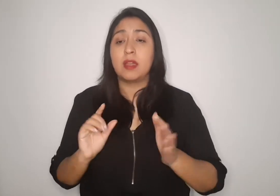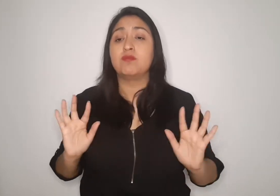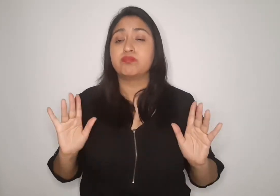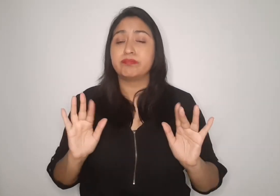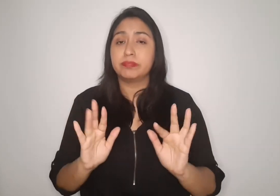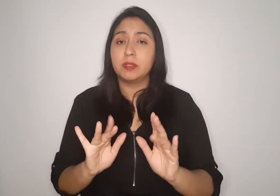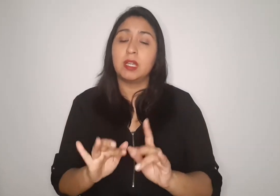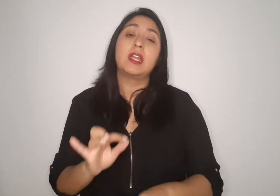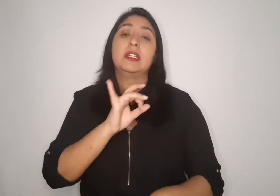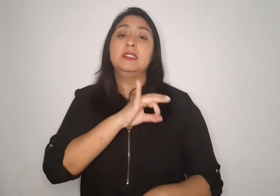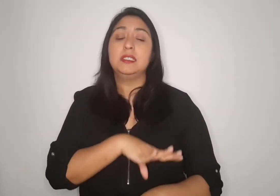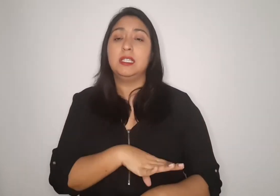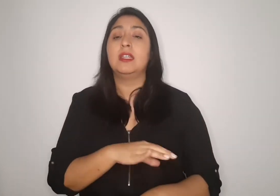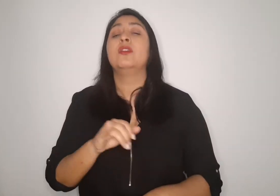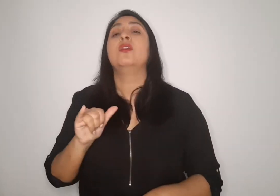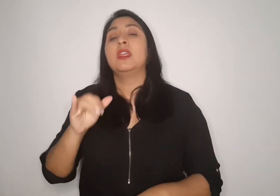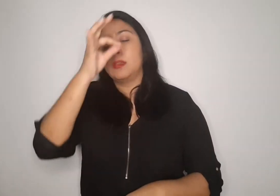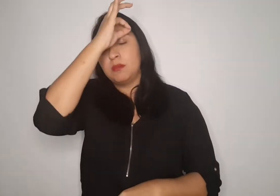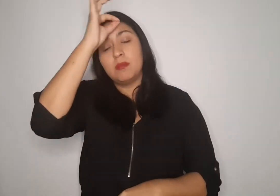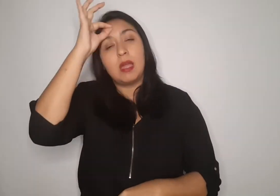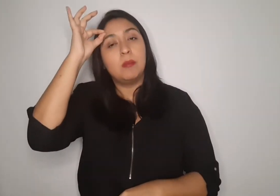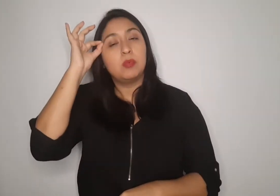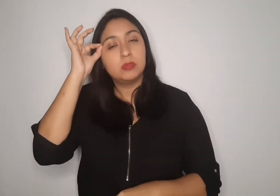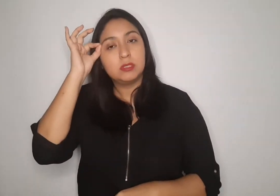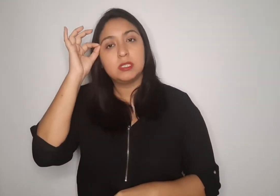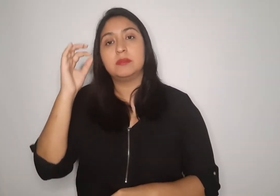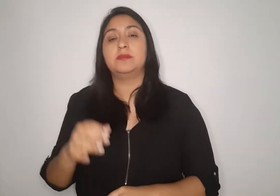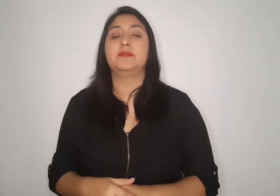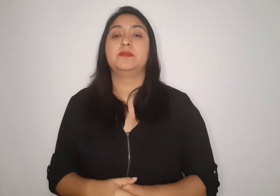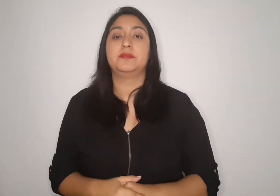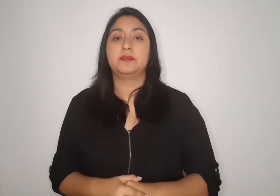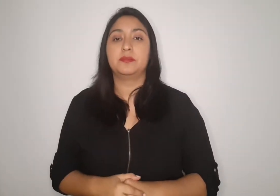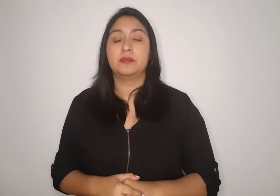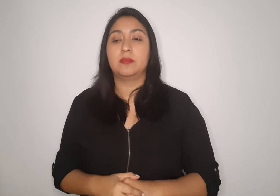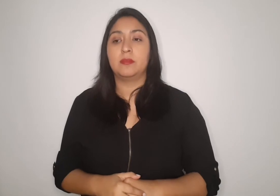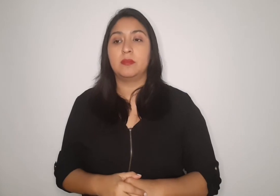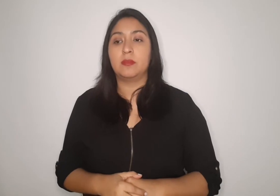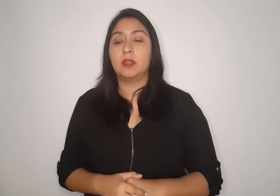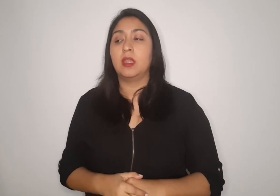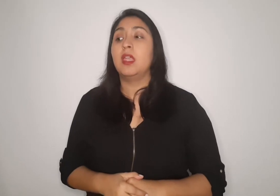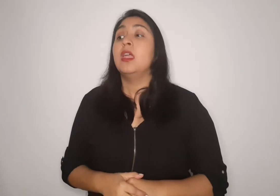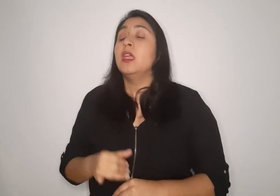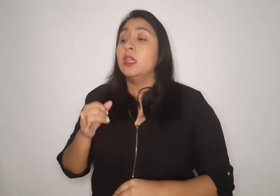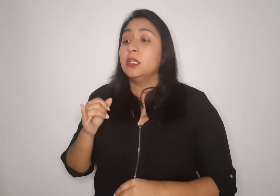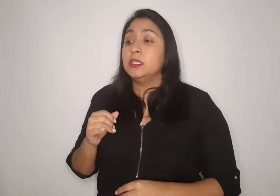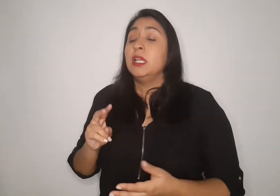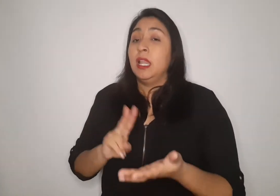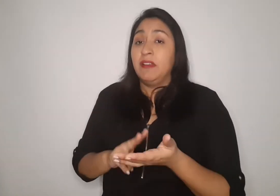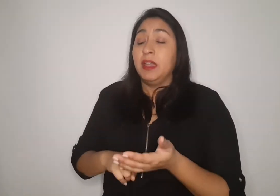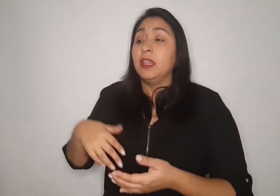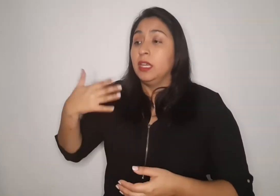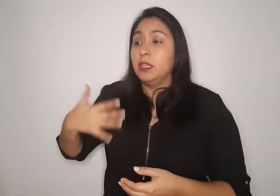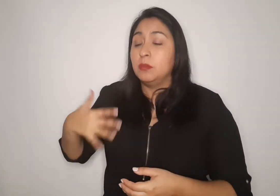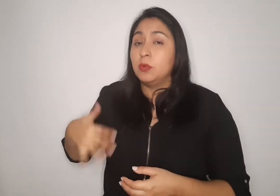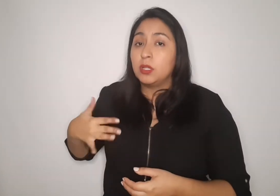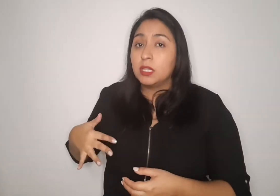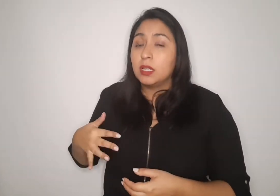mapuches. Eso es bastante notable desde el punto de vista de que es el pueblo que ha